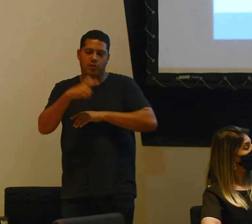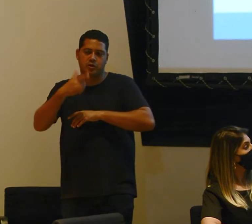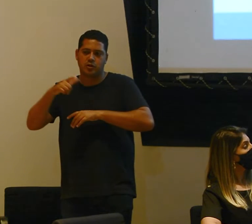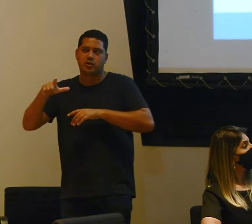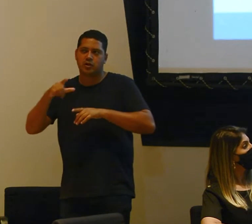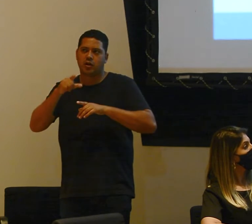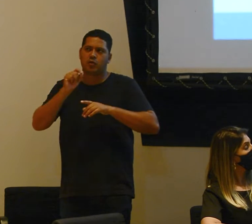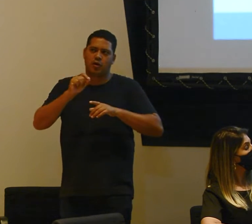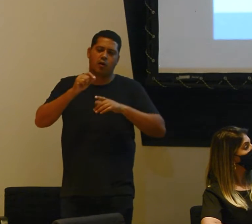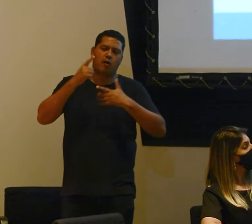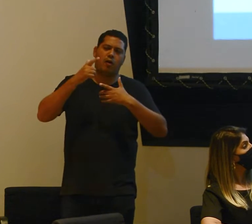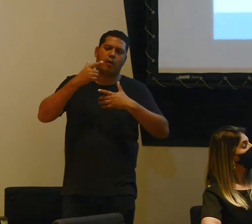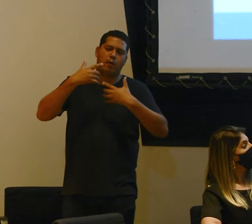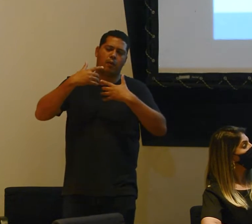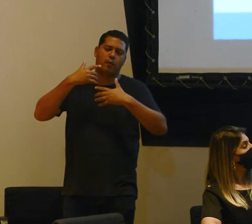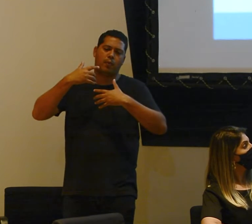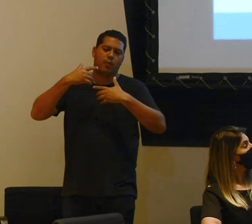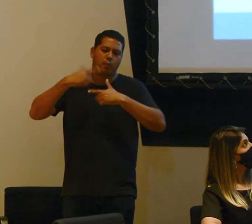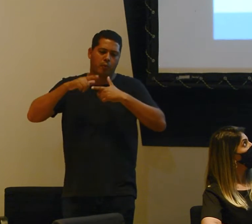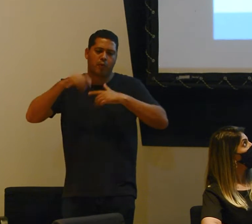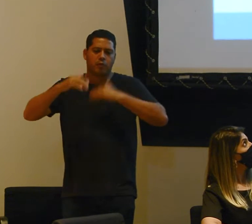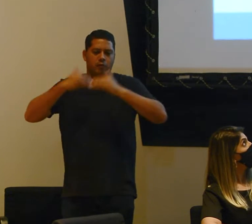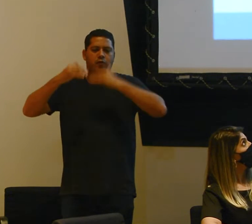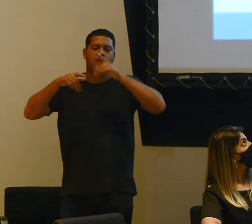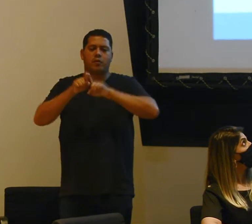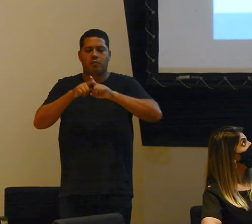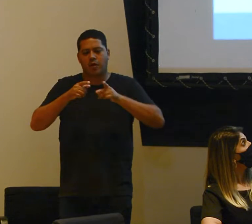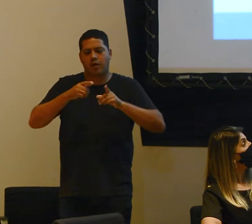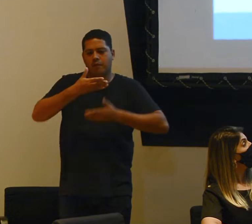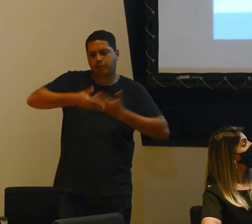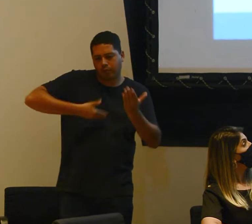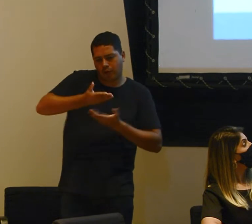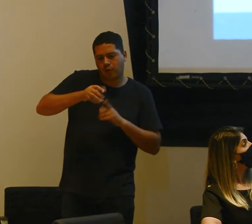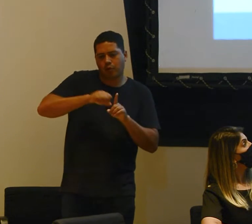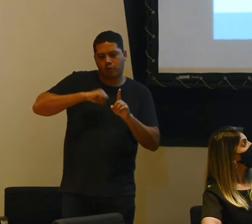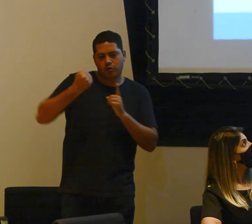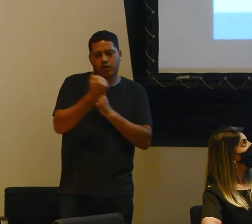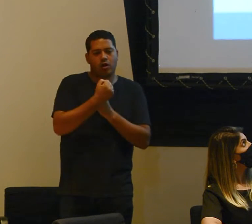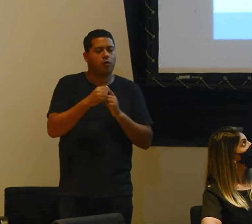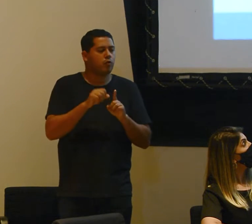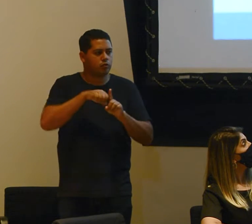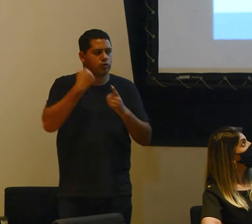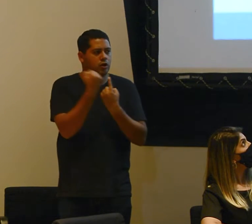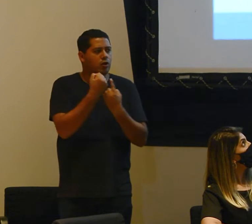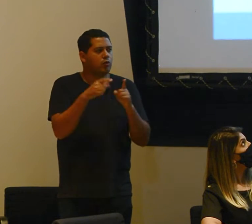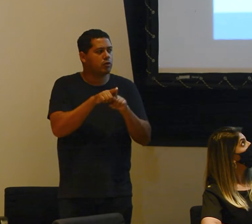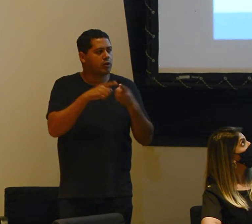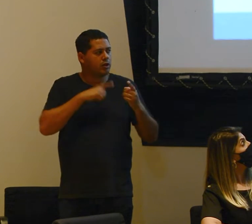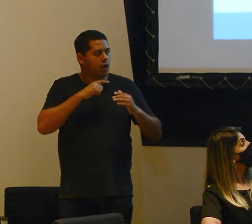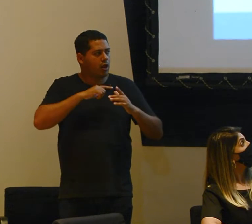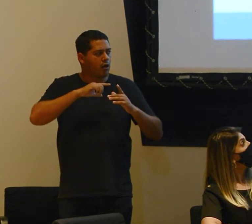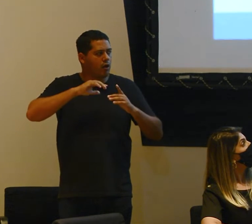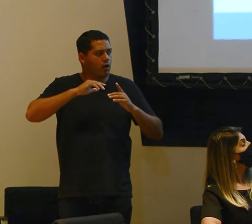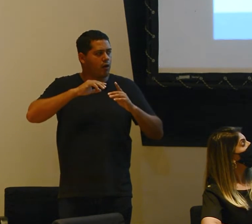de desenvolvimento, tem muita alteração na comunicação e interação social e a prevalência está aumentando bastante.